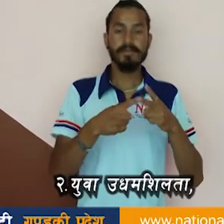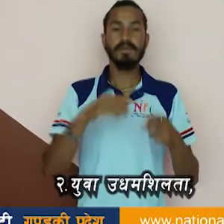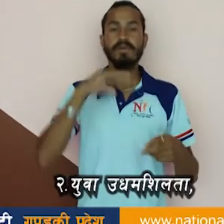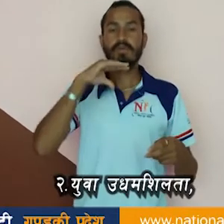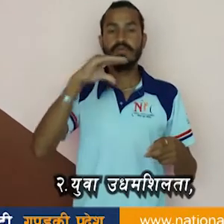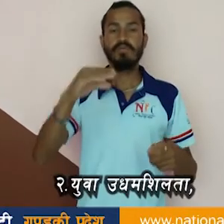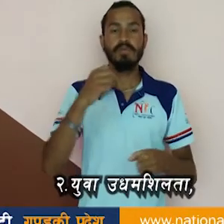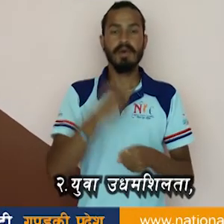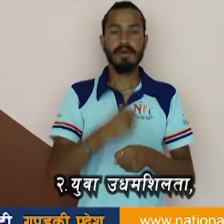युवा उद्यमशीलता,